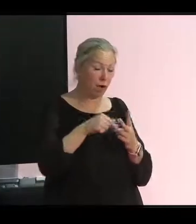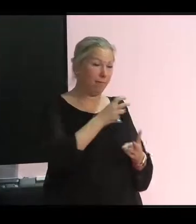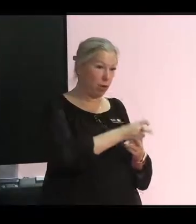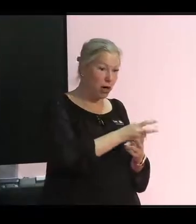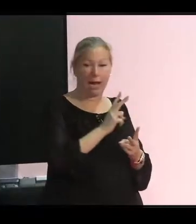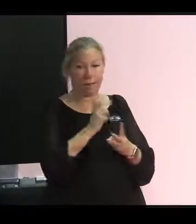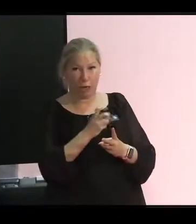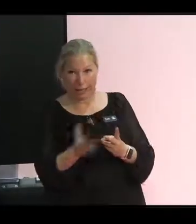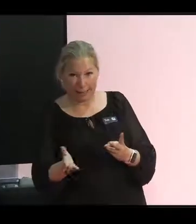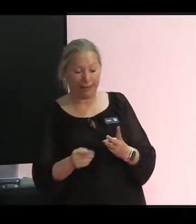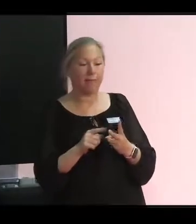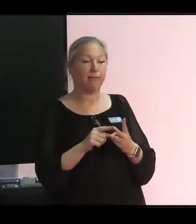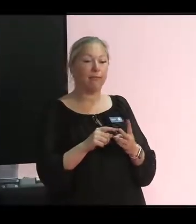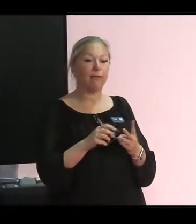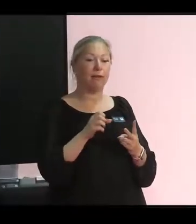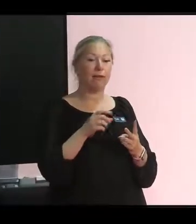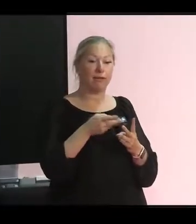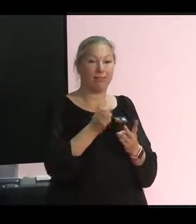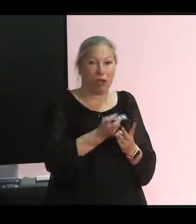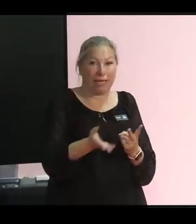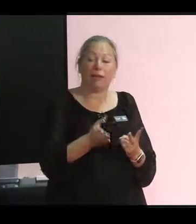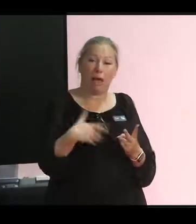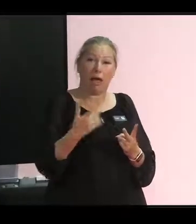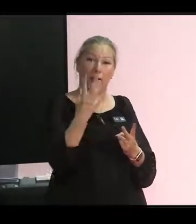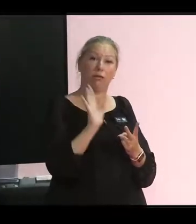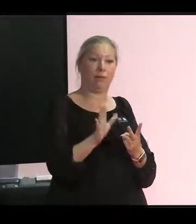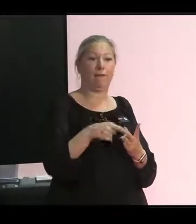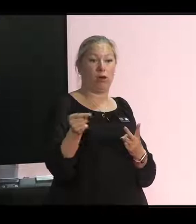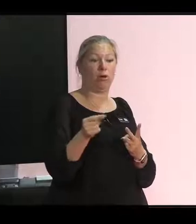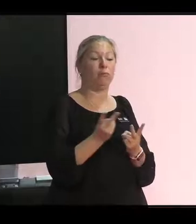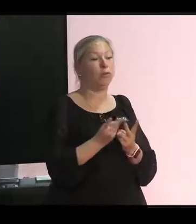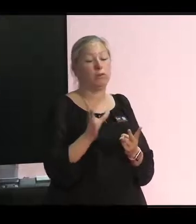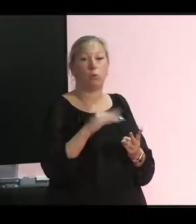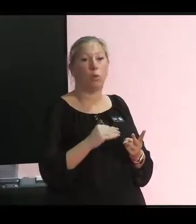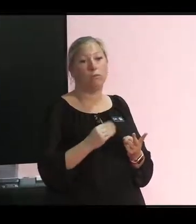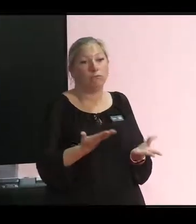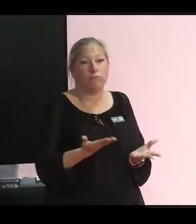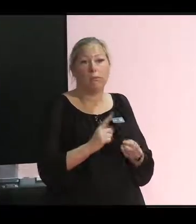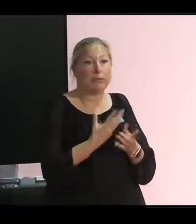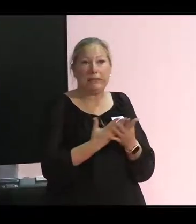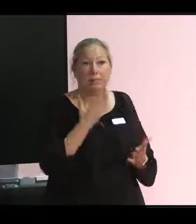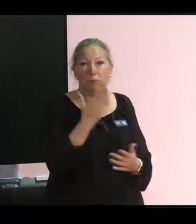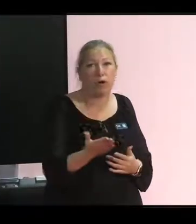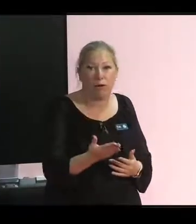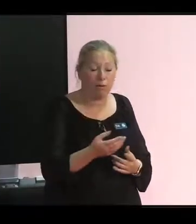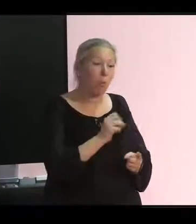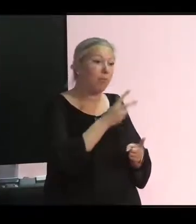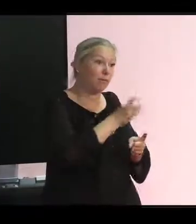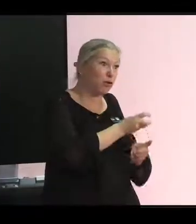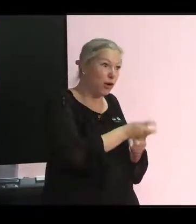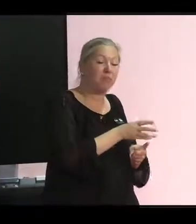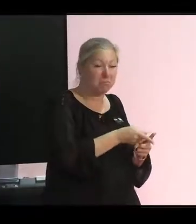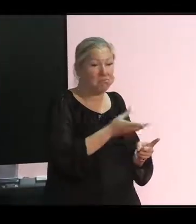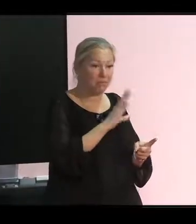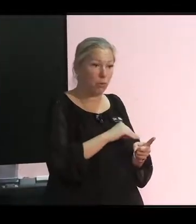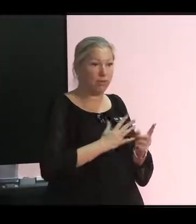Och även om det är ett icke-val så är det ett val. Och då vet man att då blir det i alla fall inte bra. Försöker du, då finns det